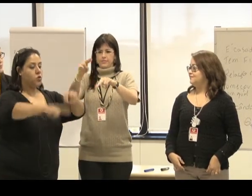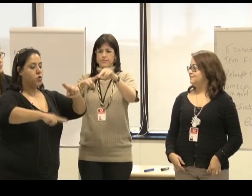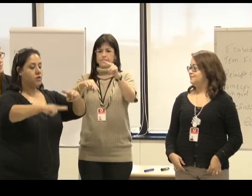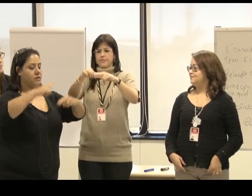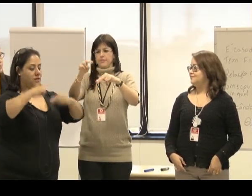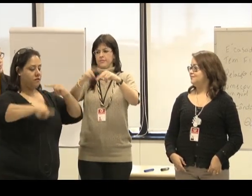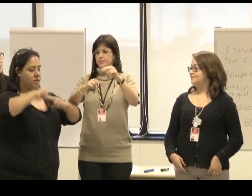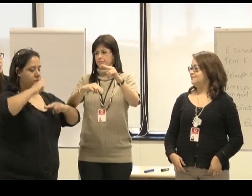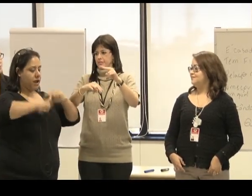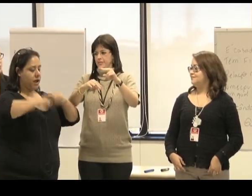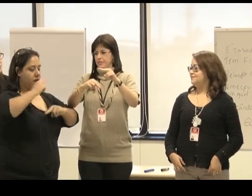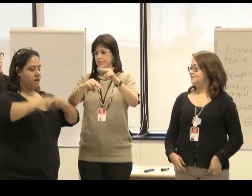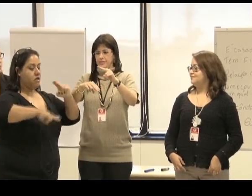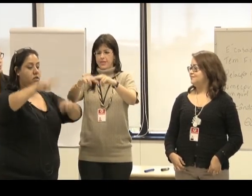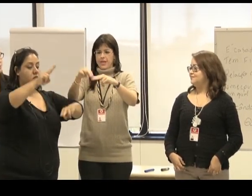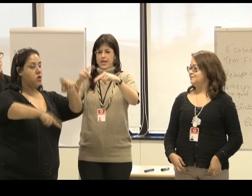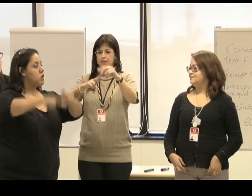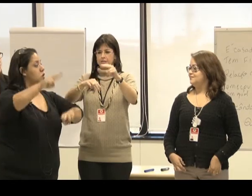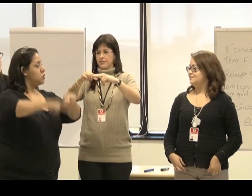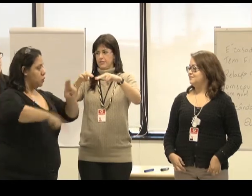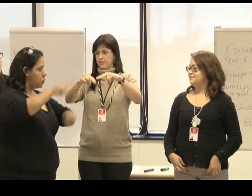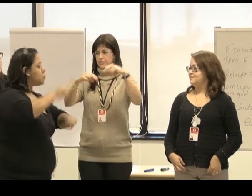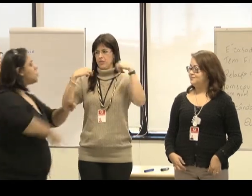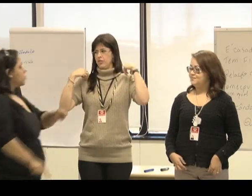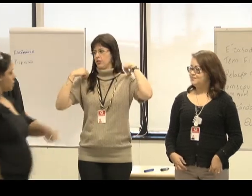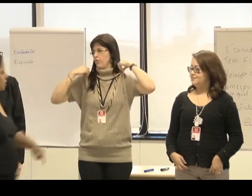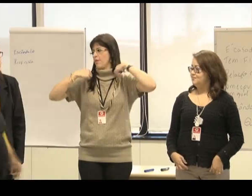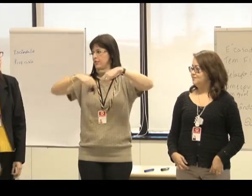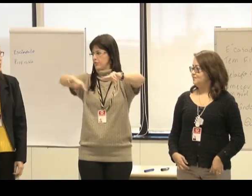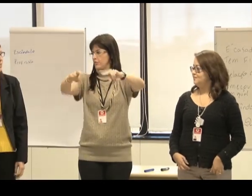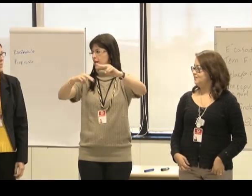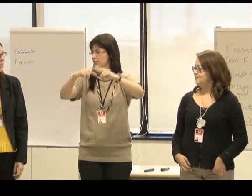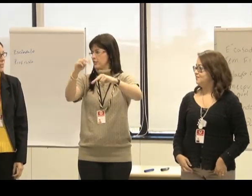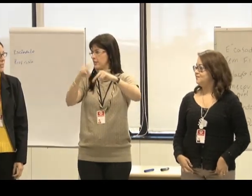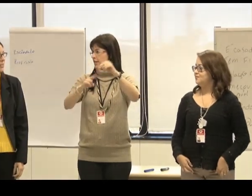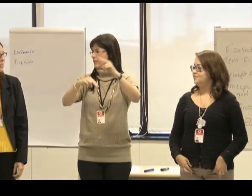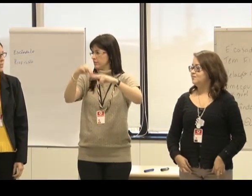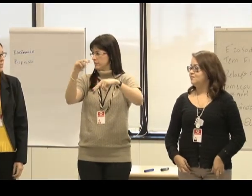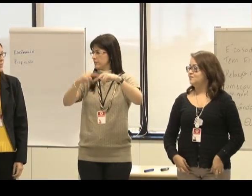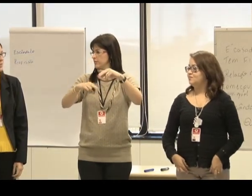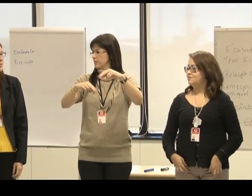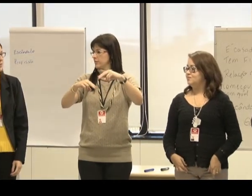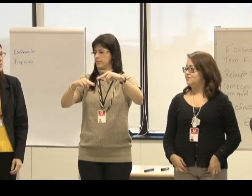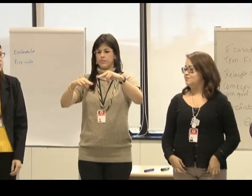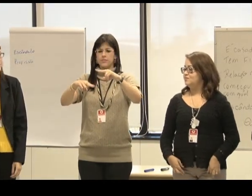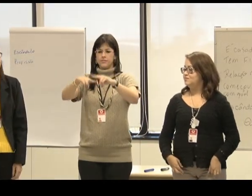Você está fazendo para cá. Eu estico mais. Isso. Gira ele mais para frente.